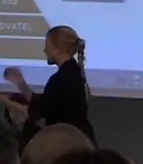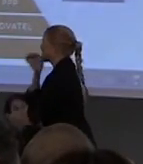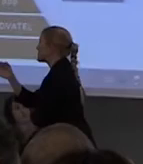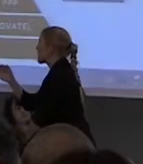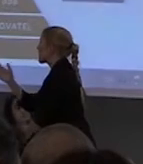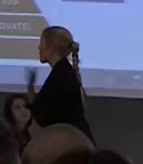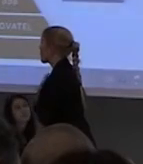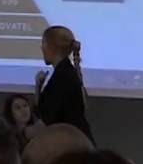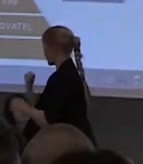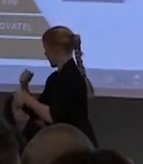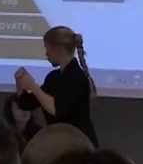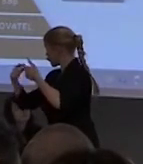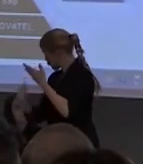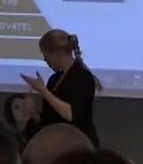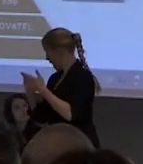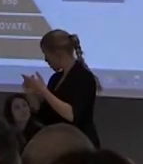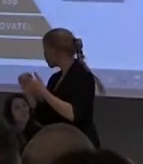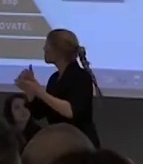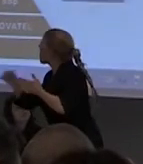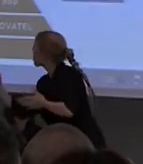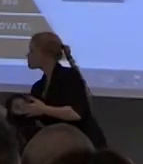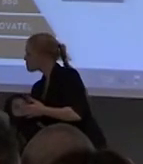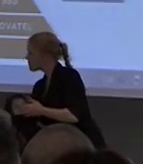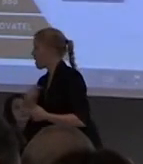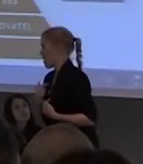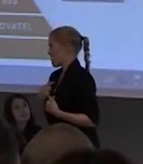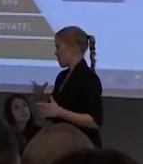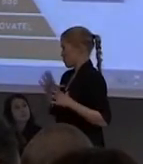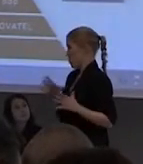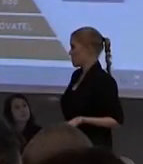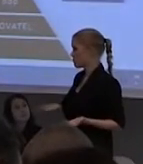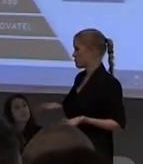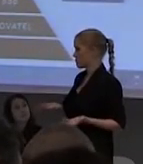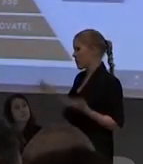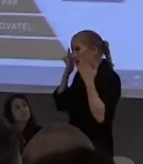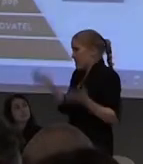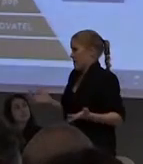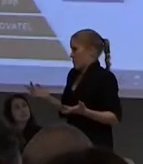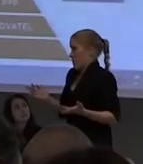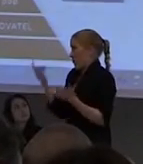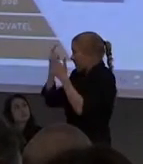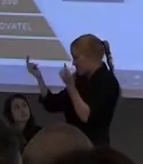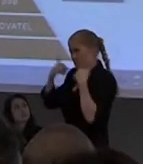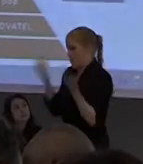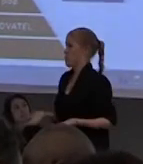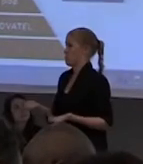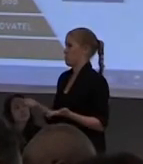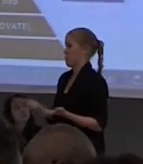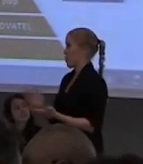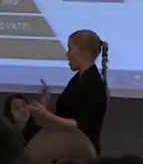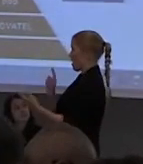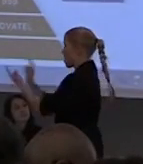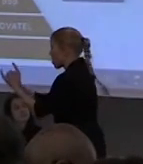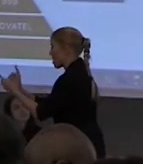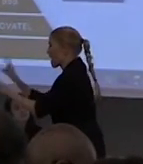bych třeba chtěla jít nějaký kurz, tak jestli můžu, jestli vlastně za mě někoho v Hugovi nebo v třídě najdou. Takže to jsou takové